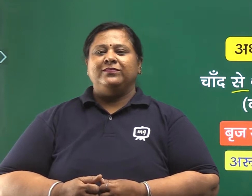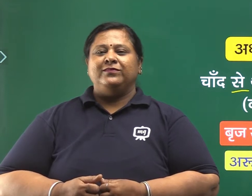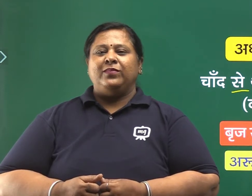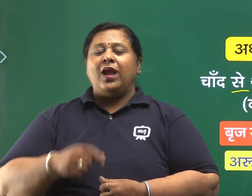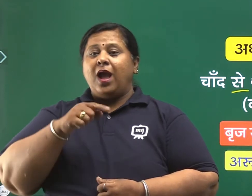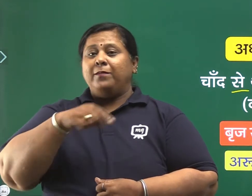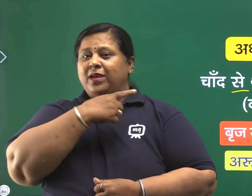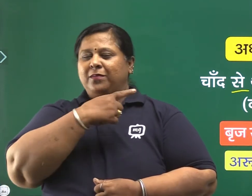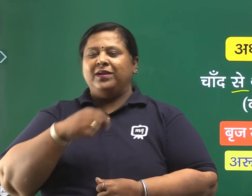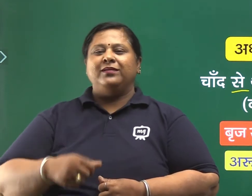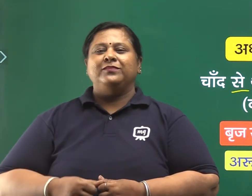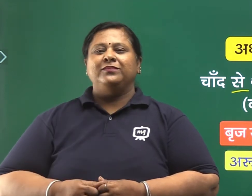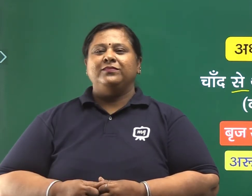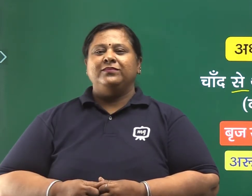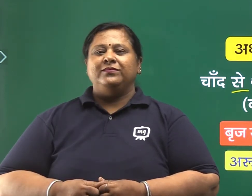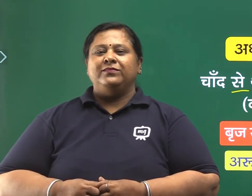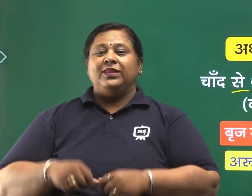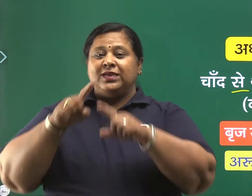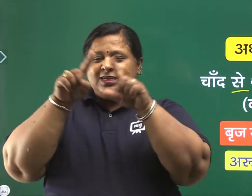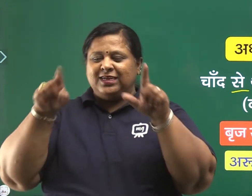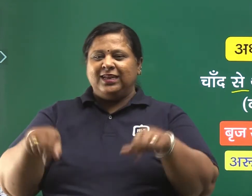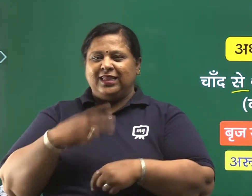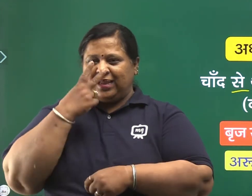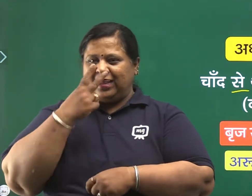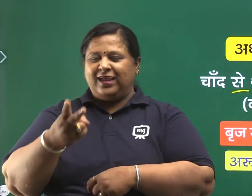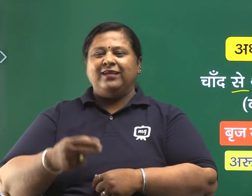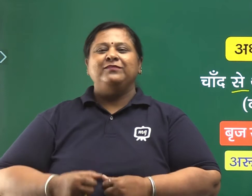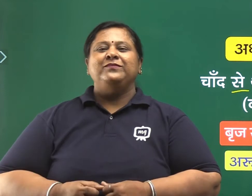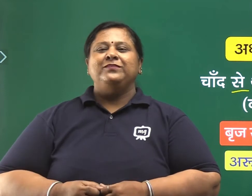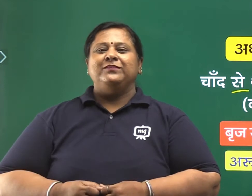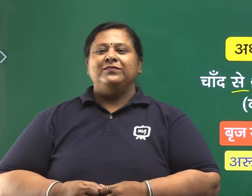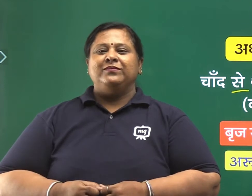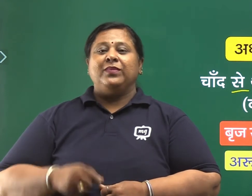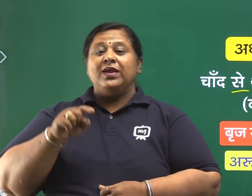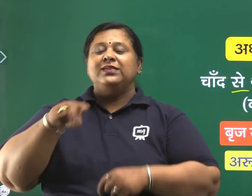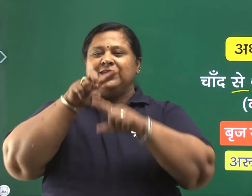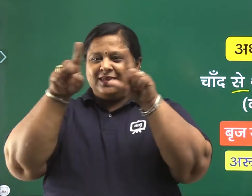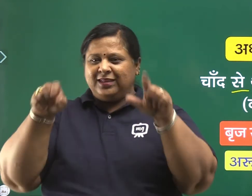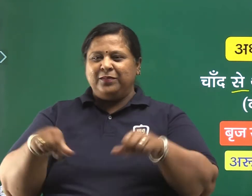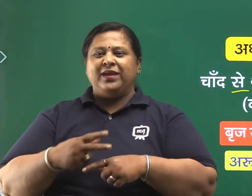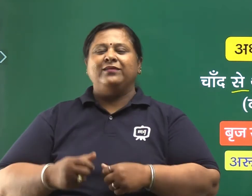आप यहाँ पर यह चित्र देख रहे हैं। इस चित्र में